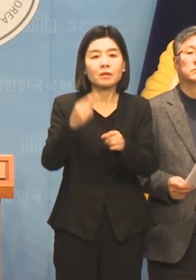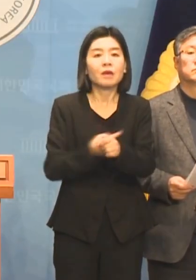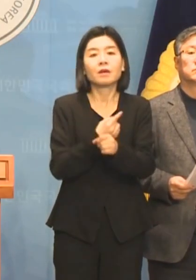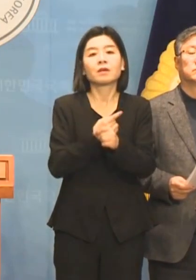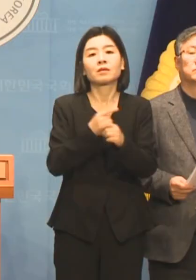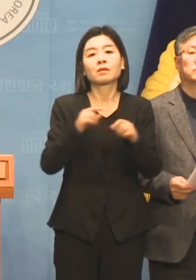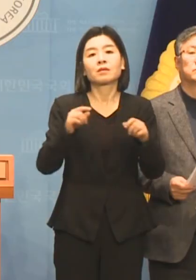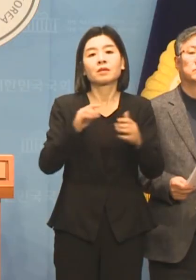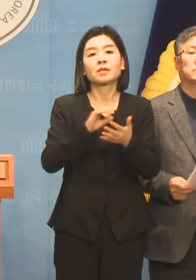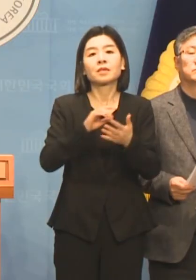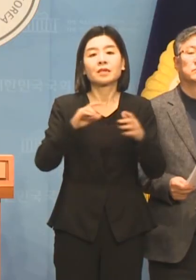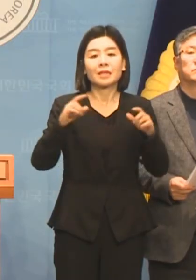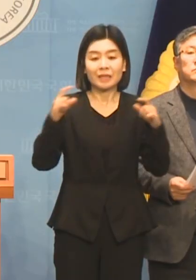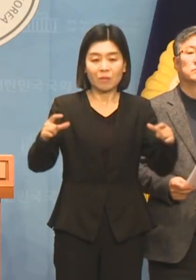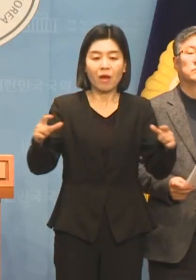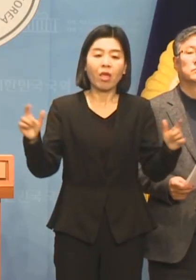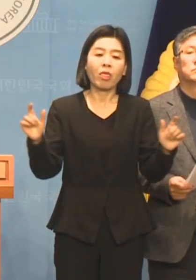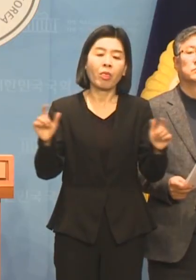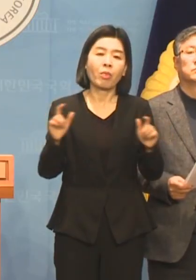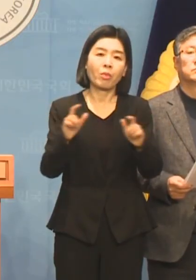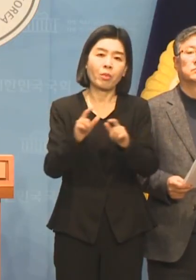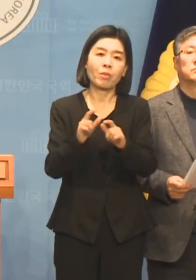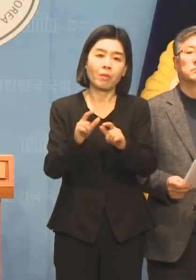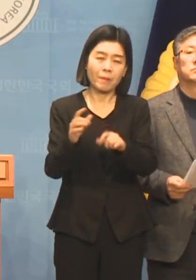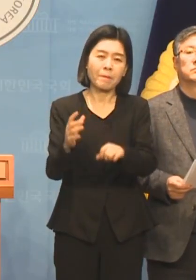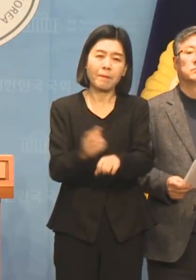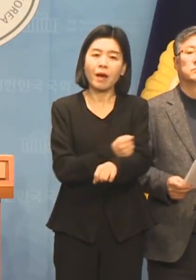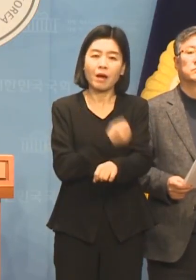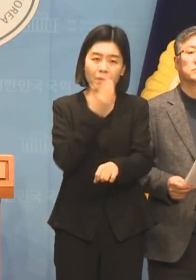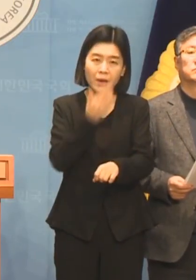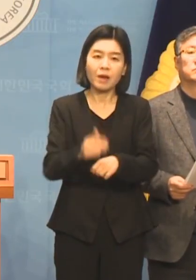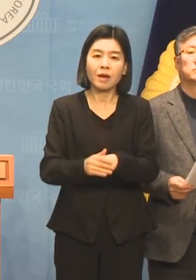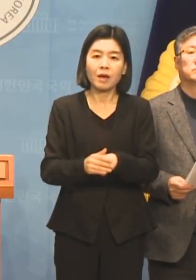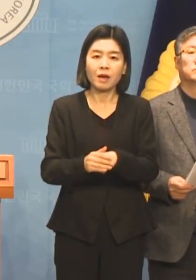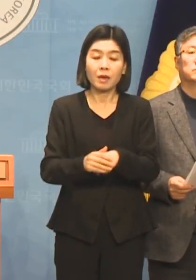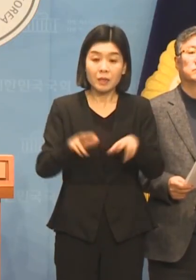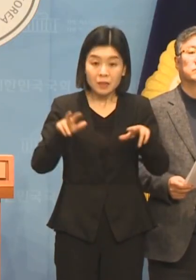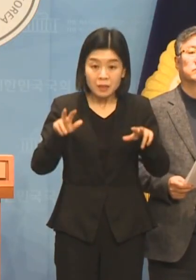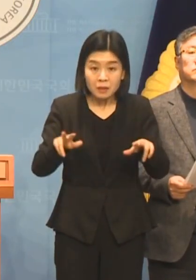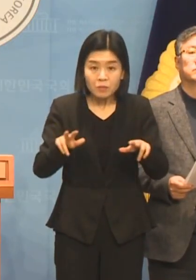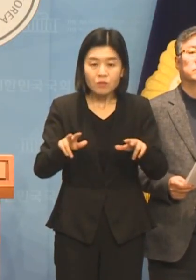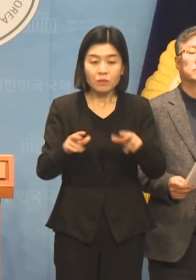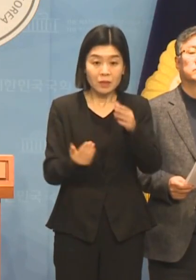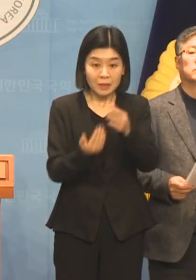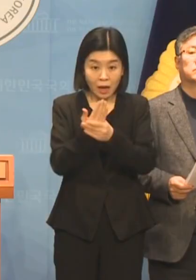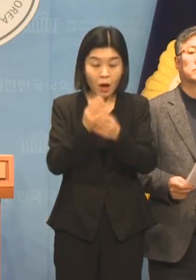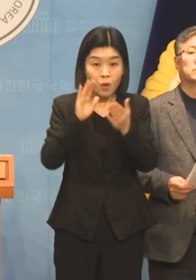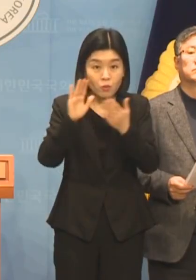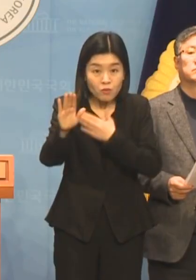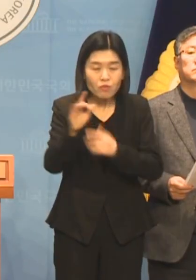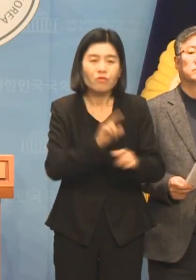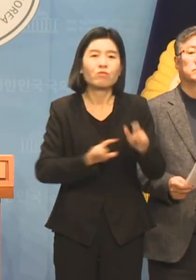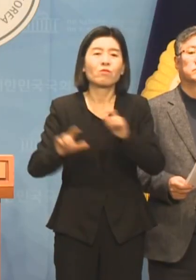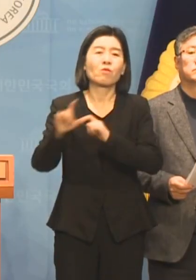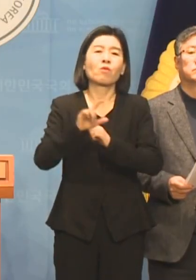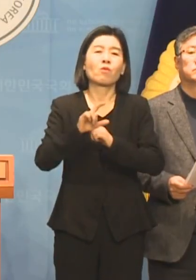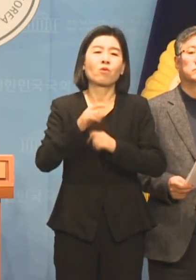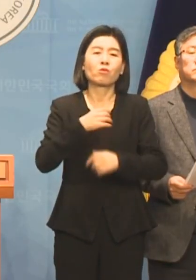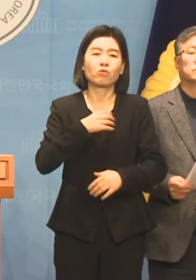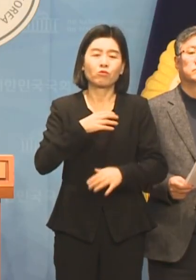굉장히 가속화됩니다. 저희는 그래서 재난 이후가 훨씬 더 두렵다라는 말씀을 드리고